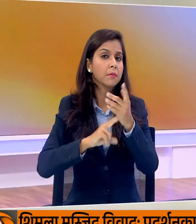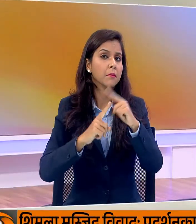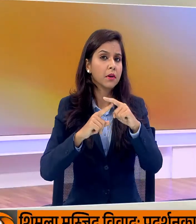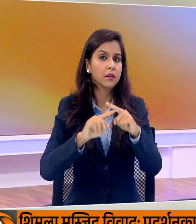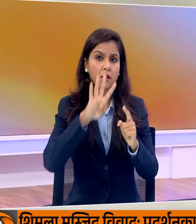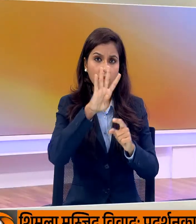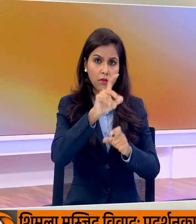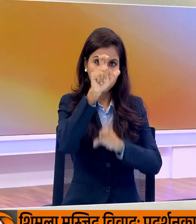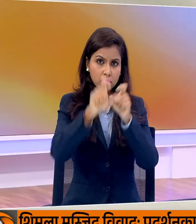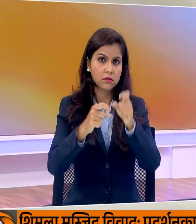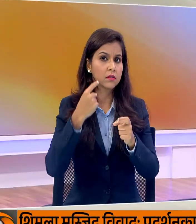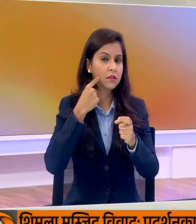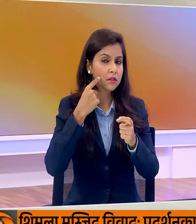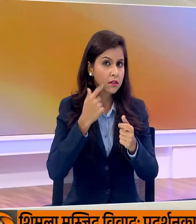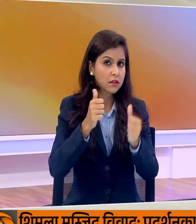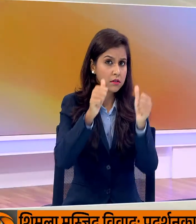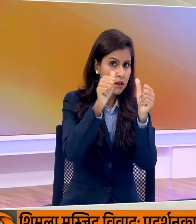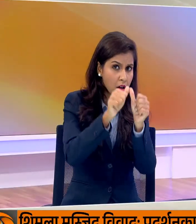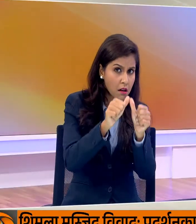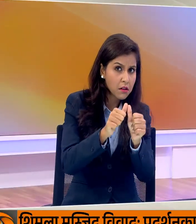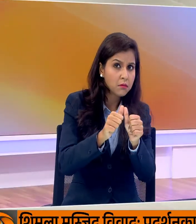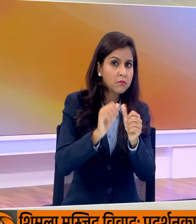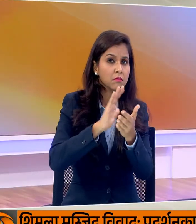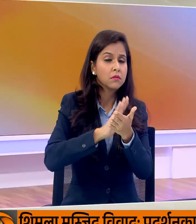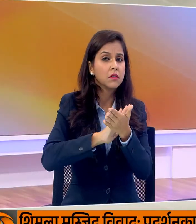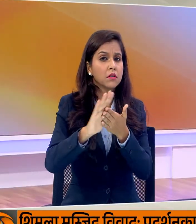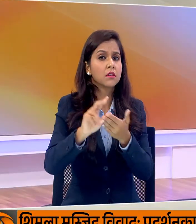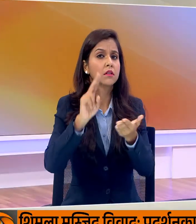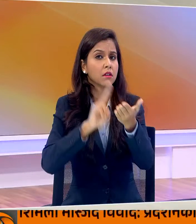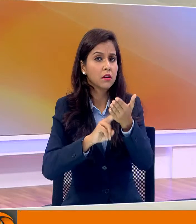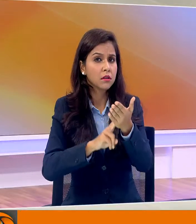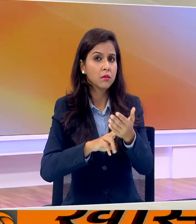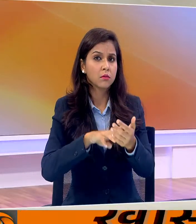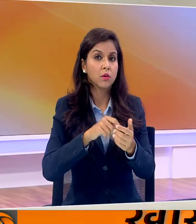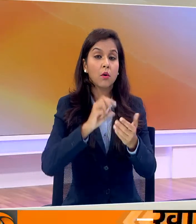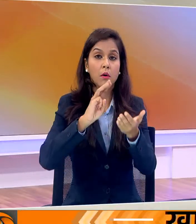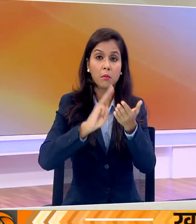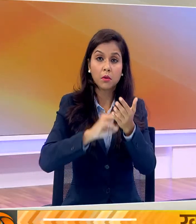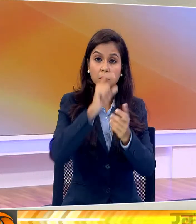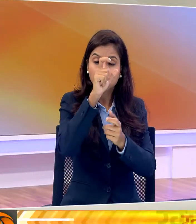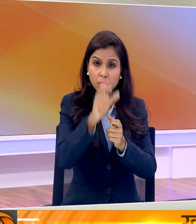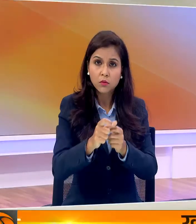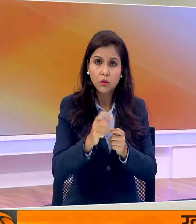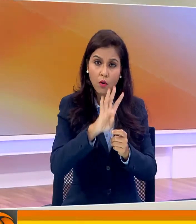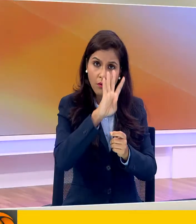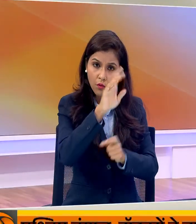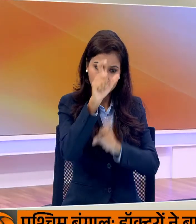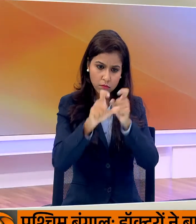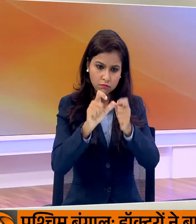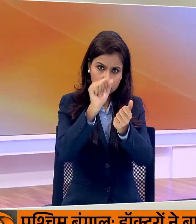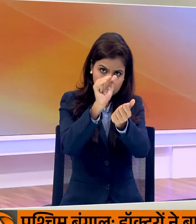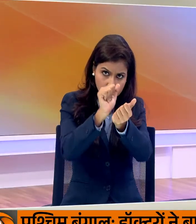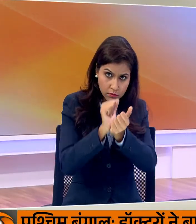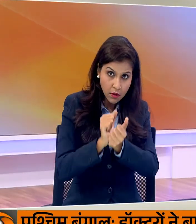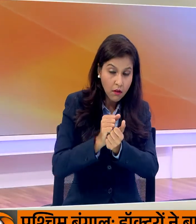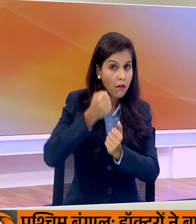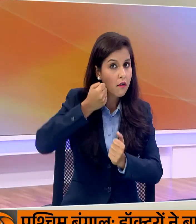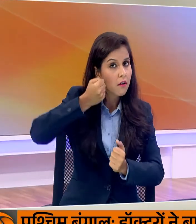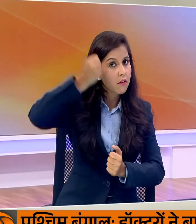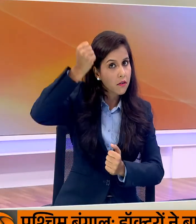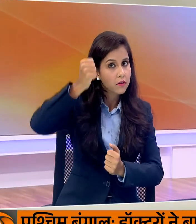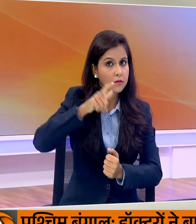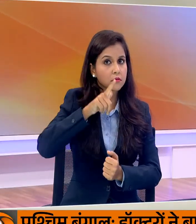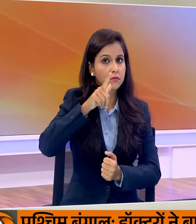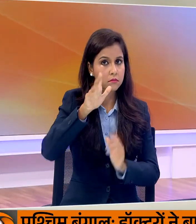लोगों इम्तियाज आलम, हैदर अली, नुमान अंसारी और मुजिबुल्ला अंसारी को दोषी पाते हुए फांसी की